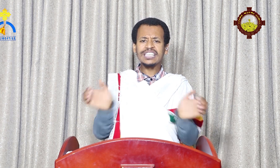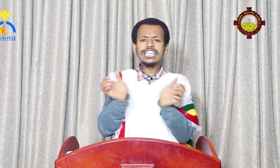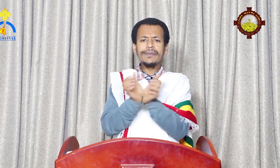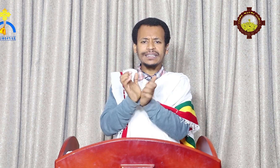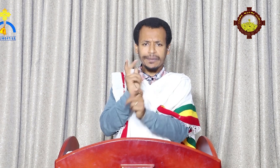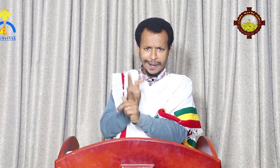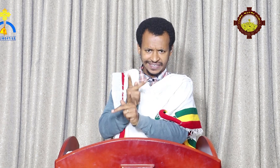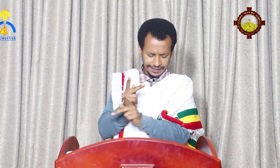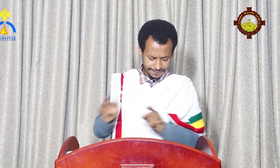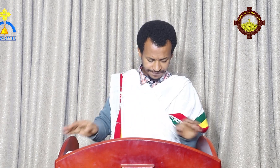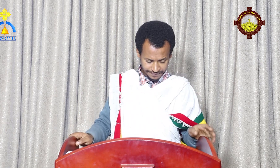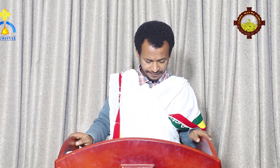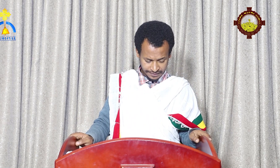የእስር ቤት ጠባቂ